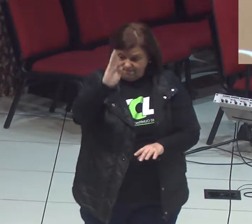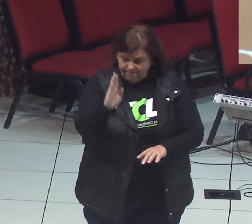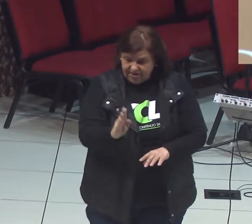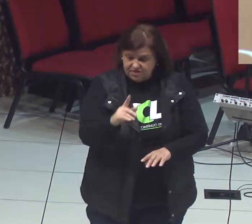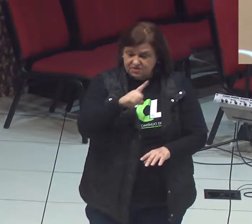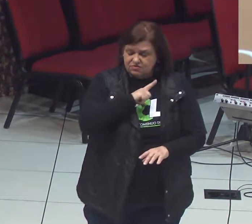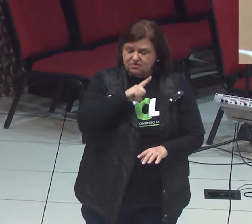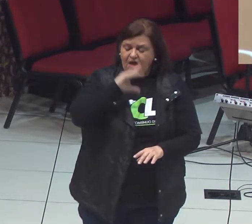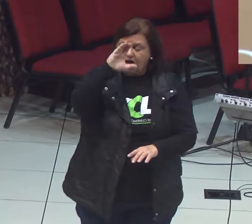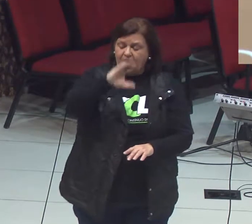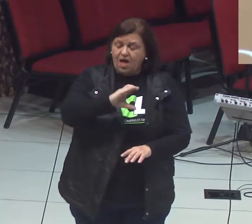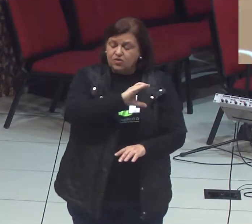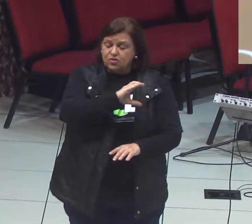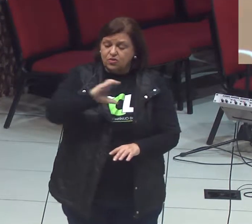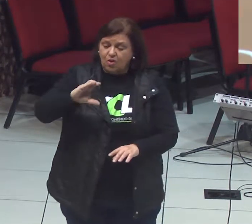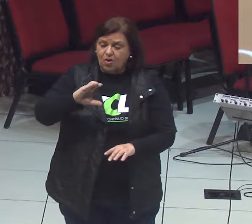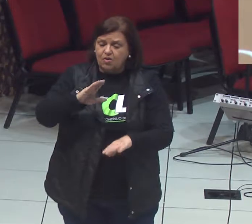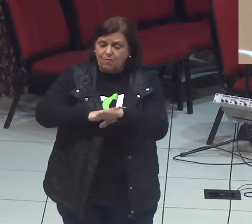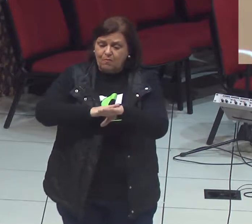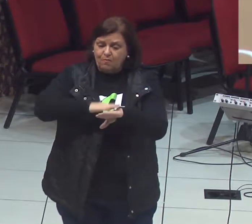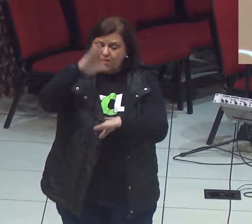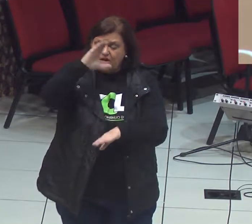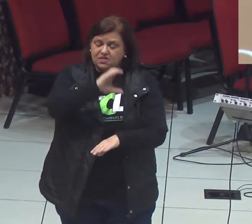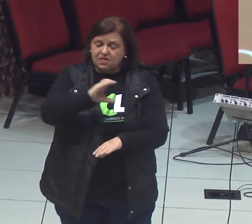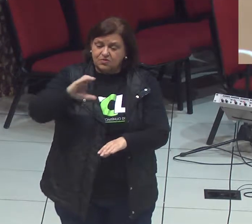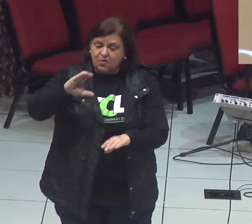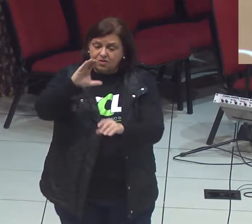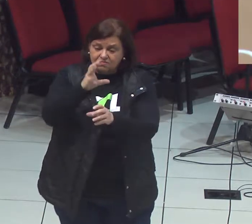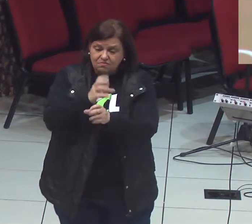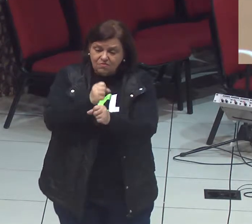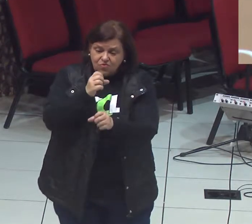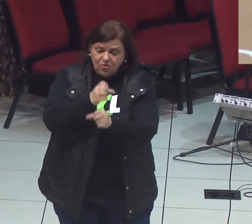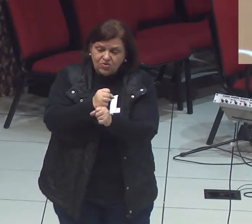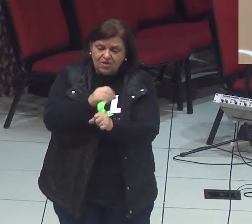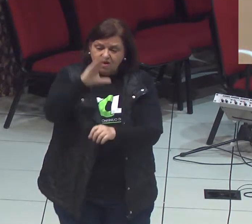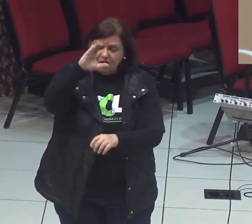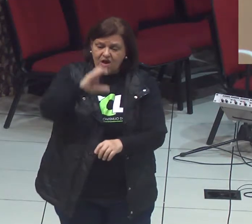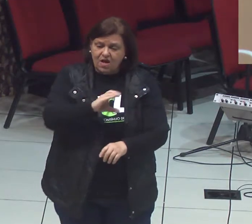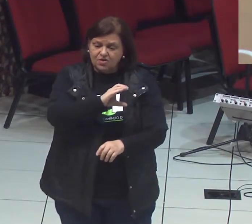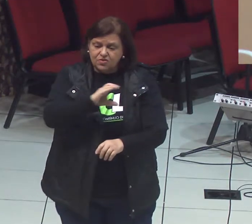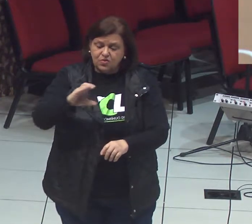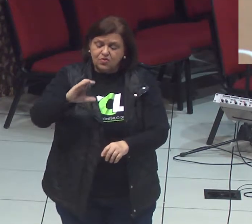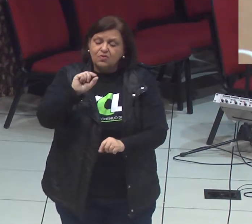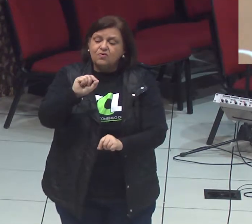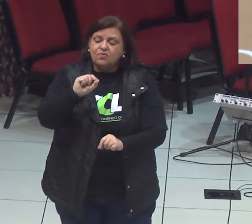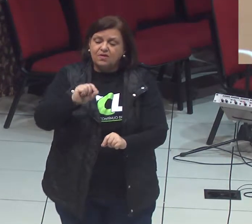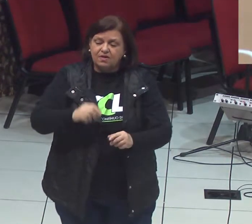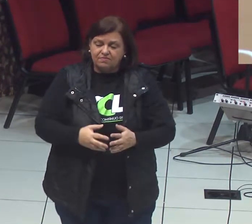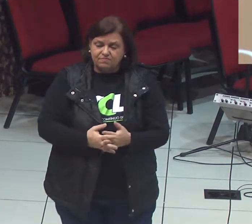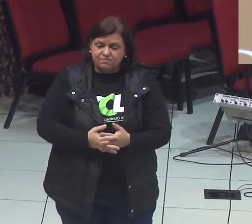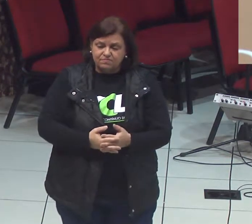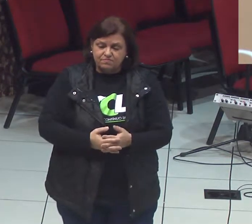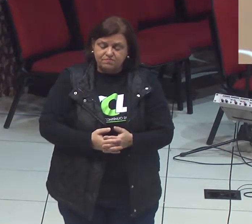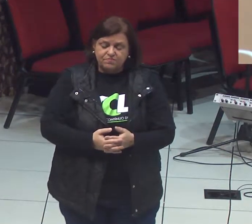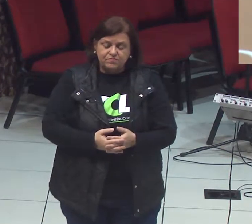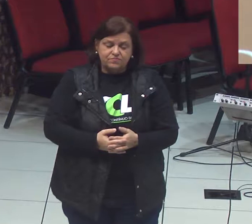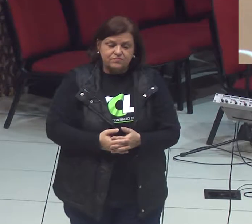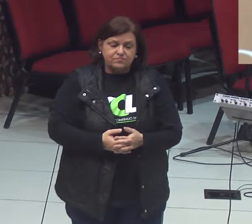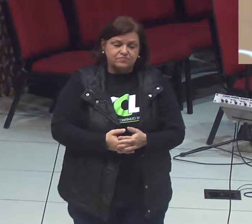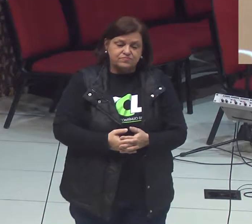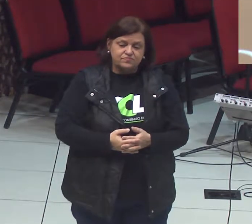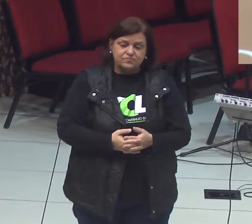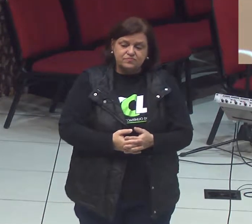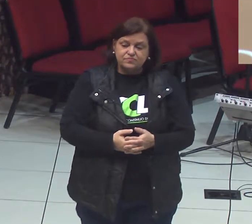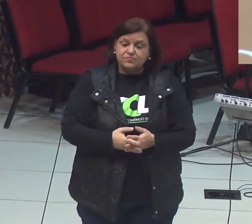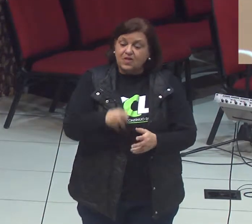né, irmãos, o Brasil está longe de ser um país com a maior concentração de fiéis em termos relativos. E